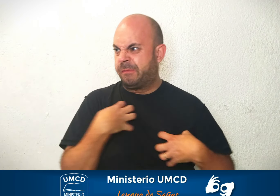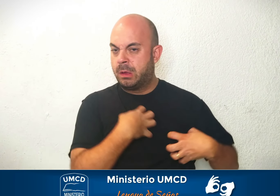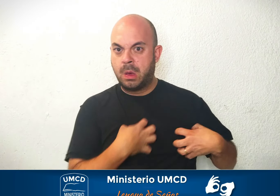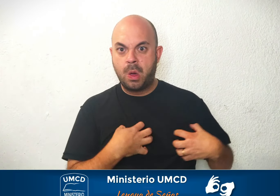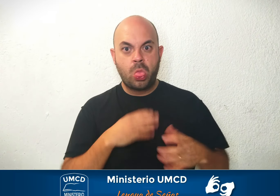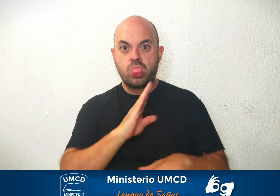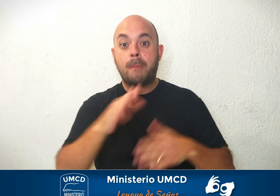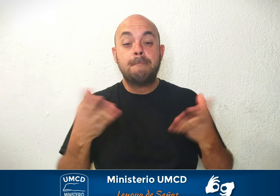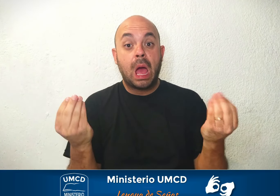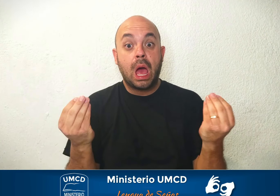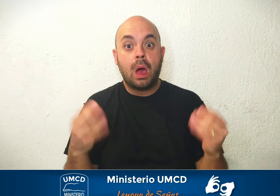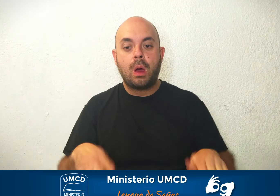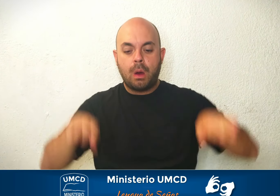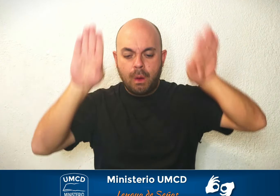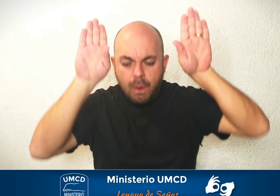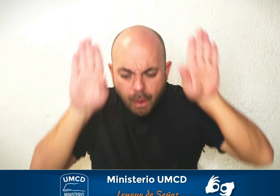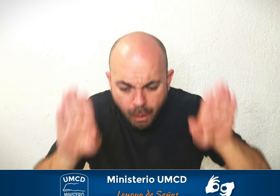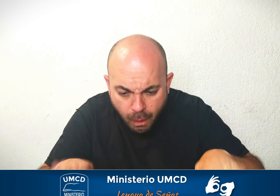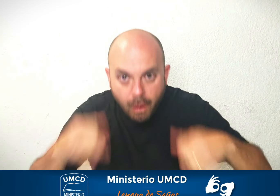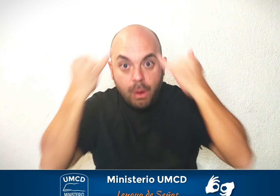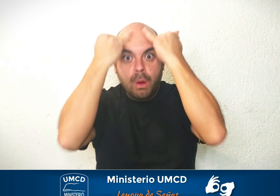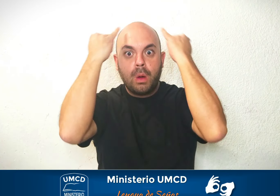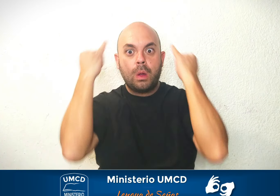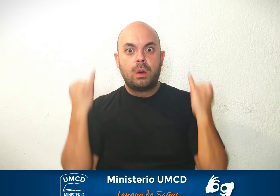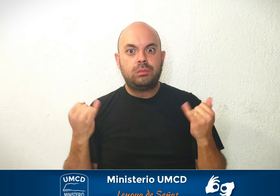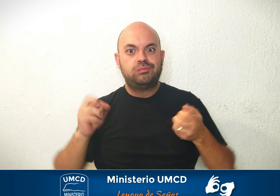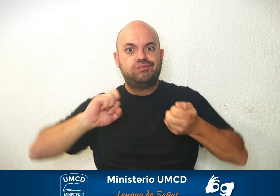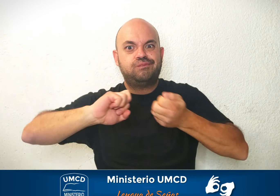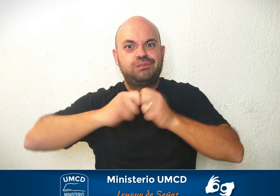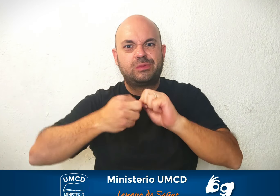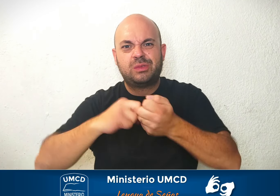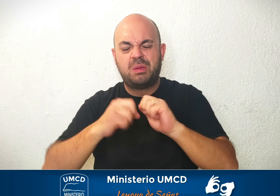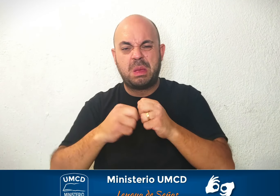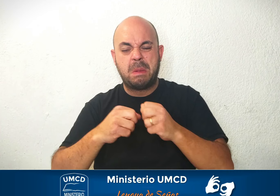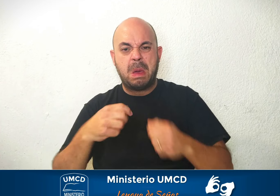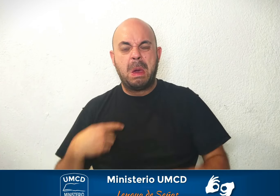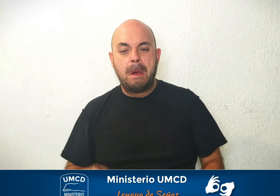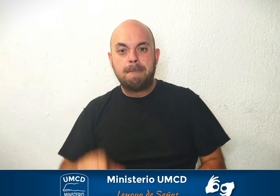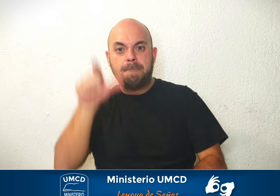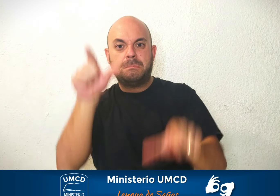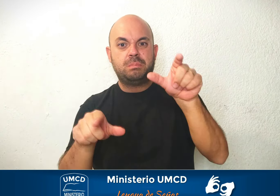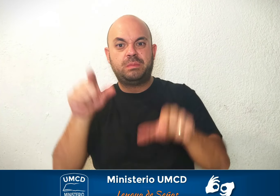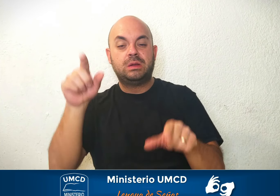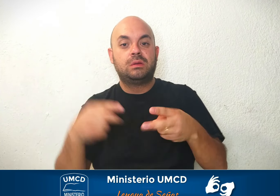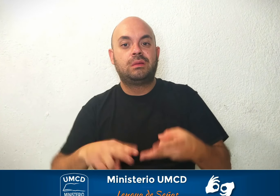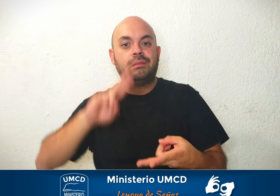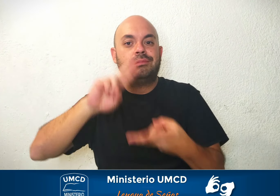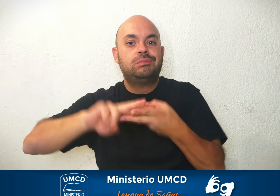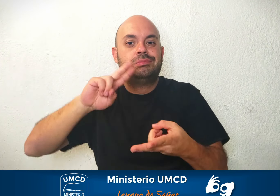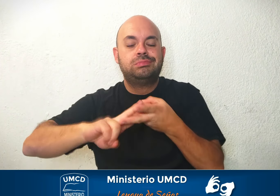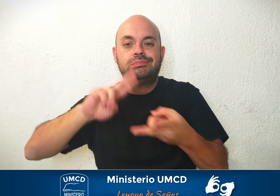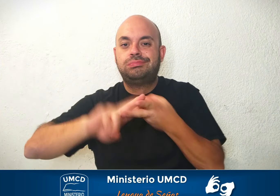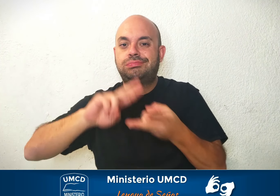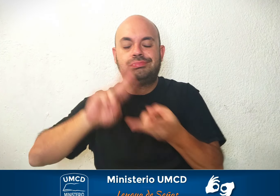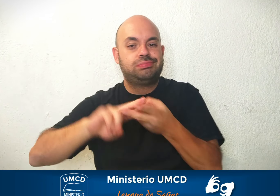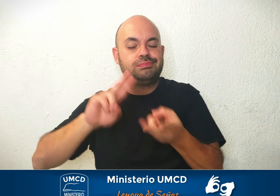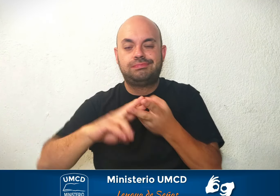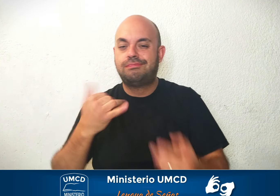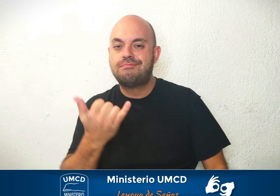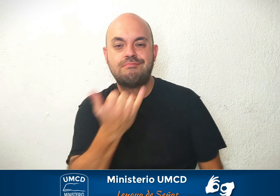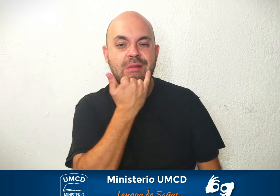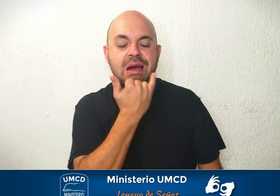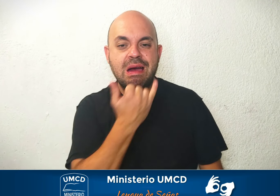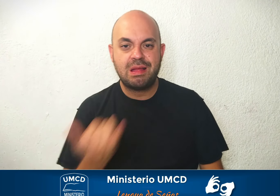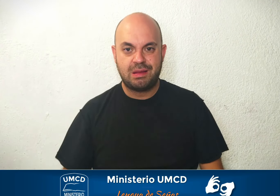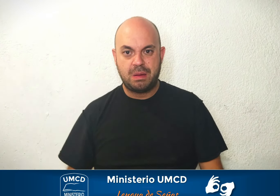había idolatría todavía, había todavía problemas de personas que se acostaban con prostitutas